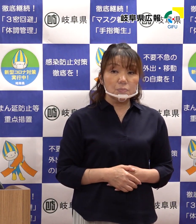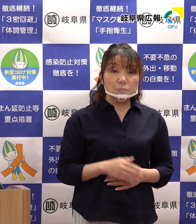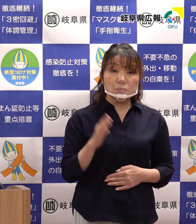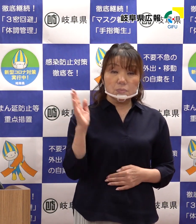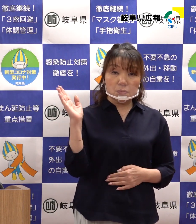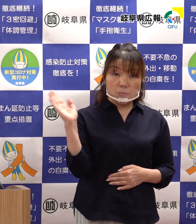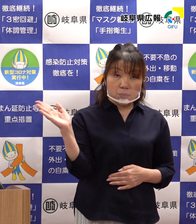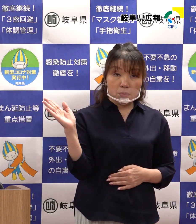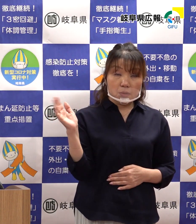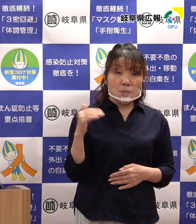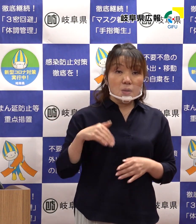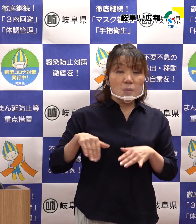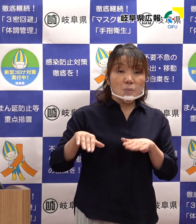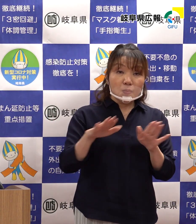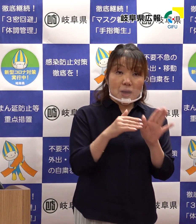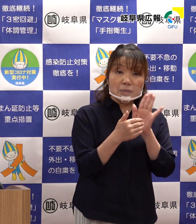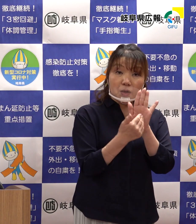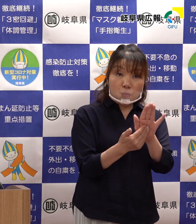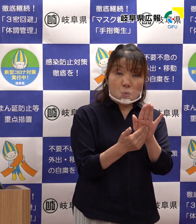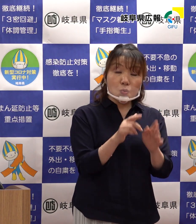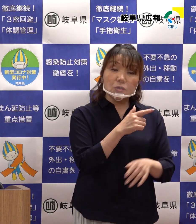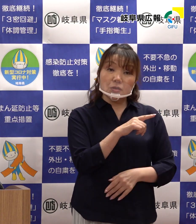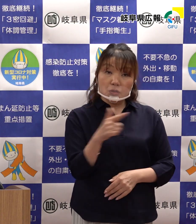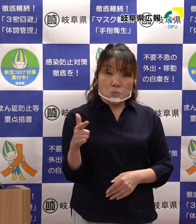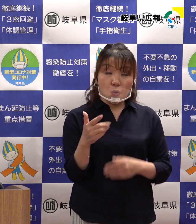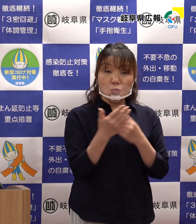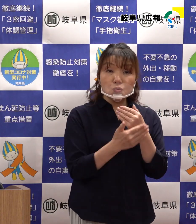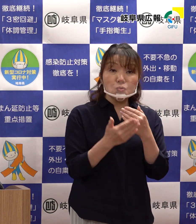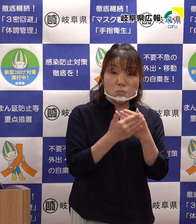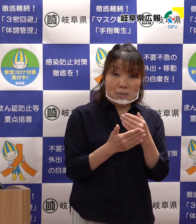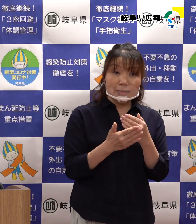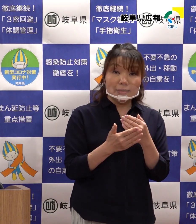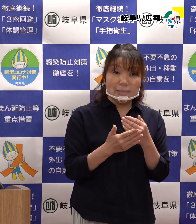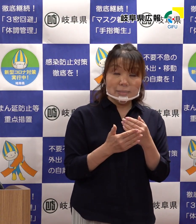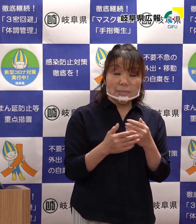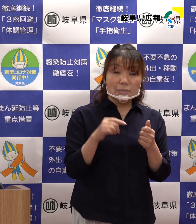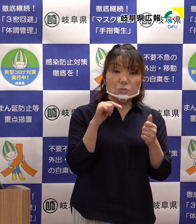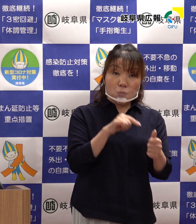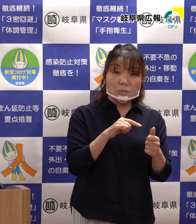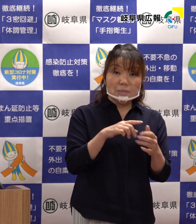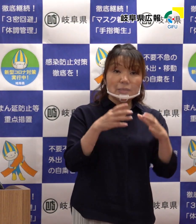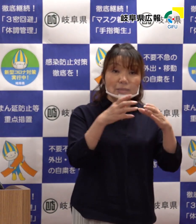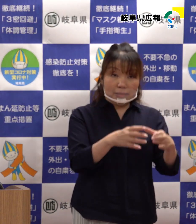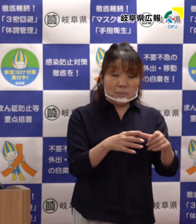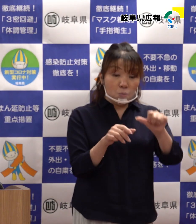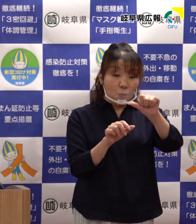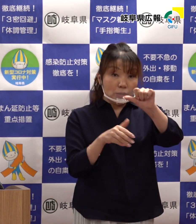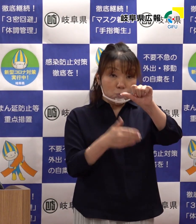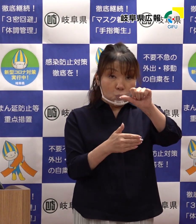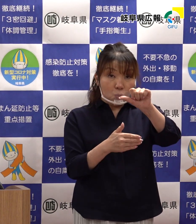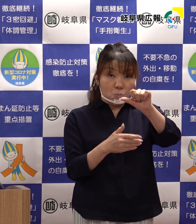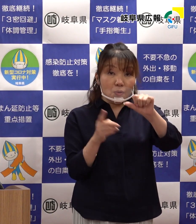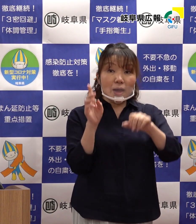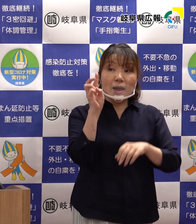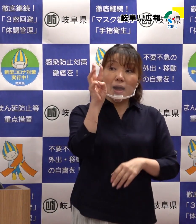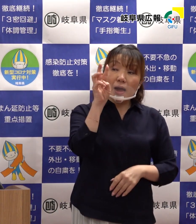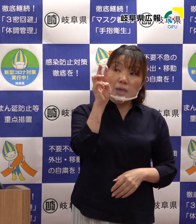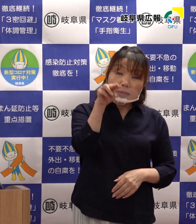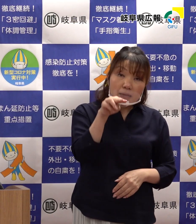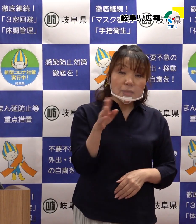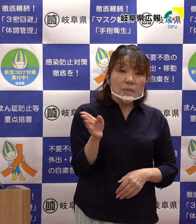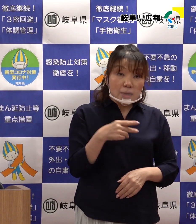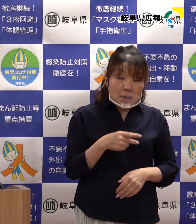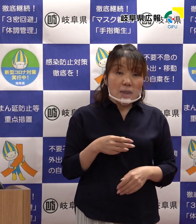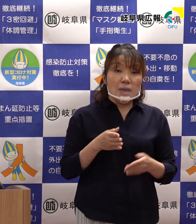まん延防止等重点措置区域でありますけれども、ここにありますように5月の9日、あさってからスタートをいたします。そ